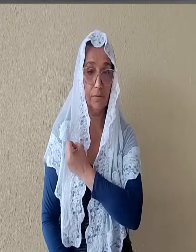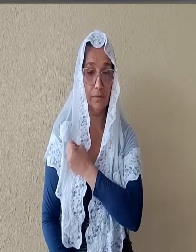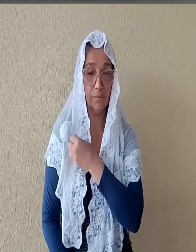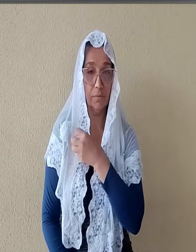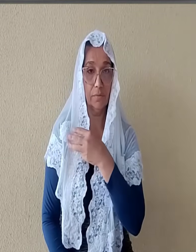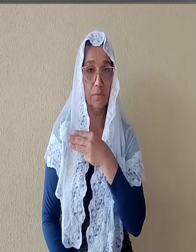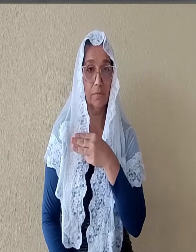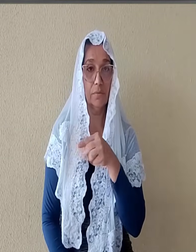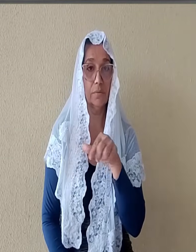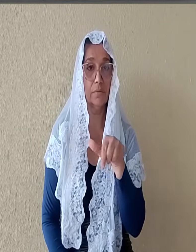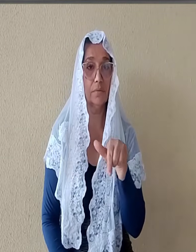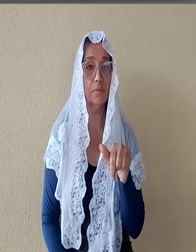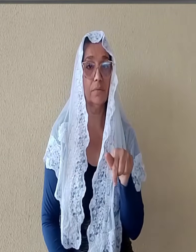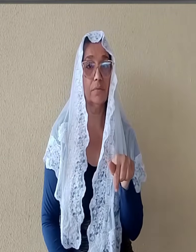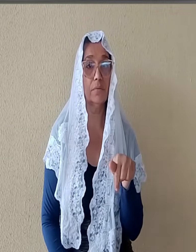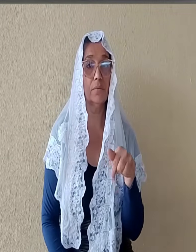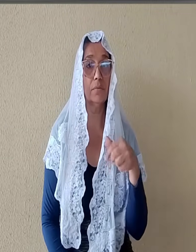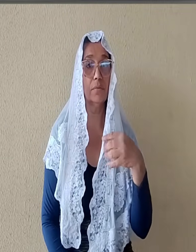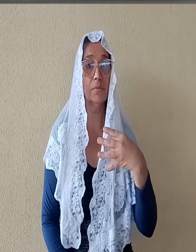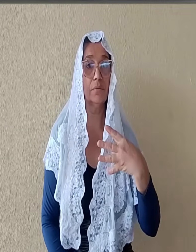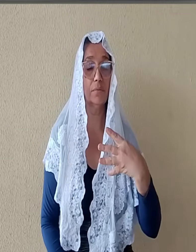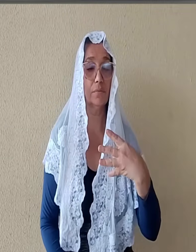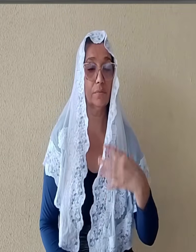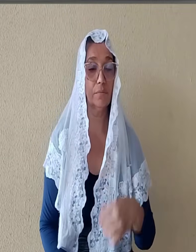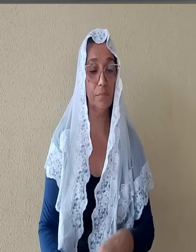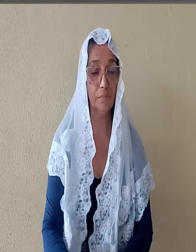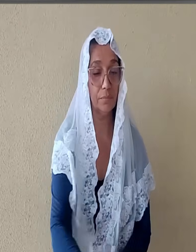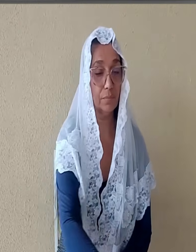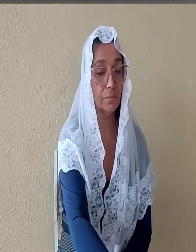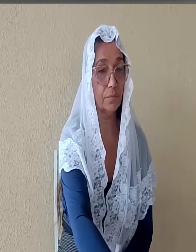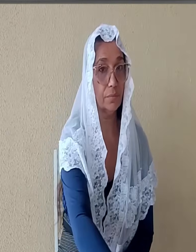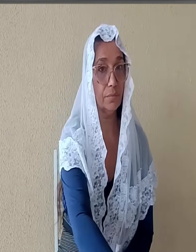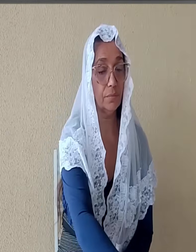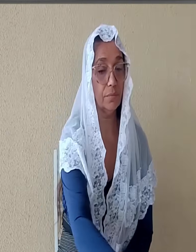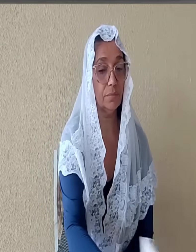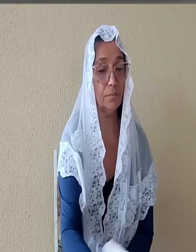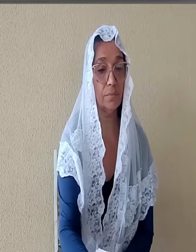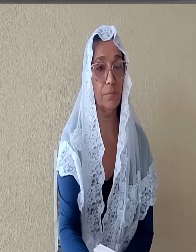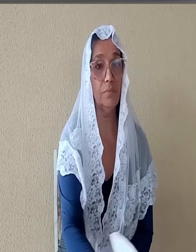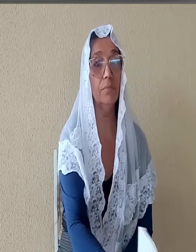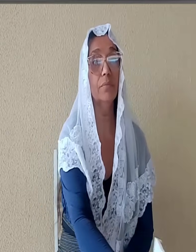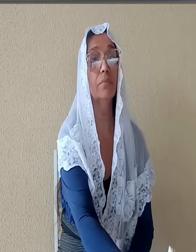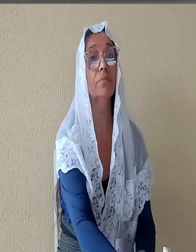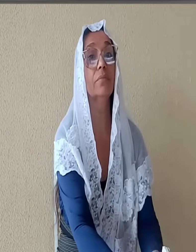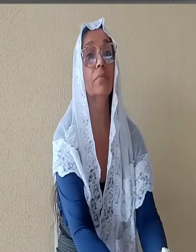Glória a Deus. Glória a Deus.